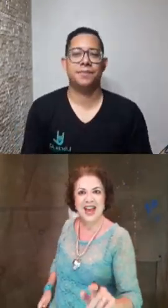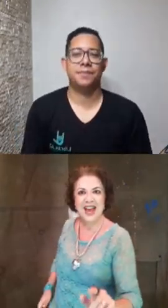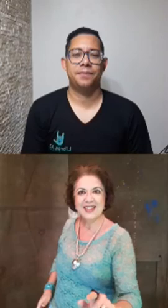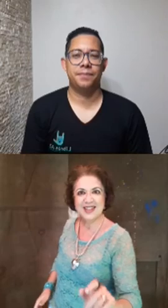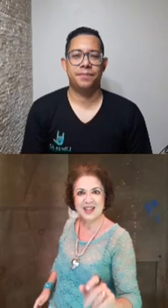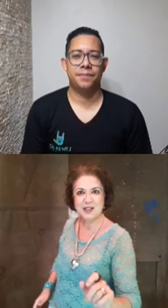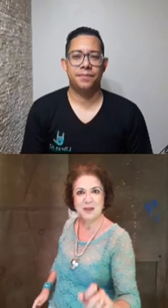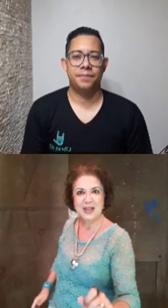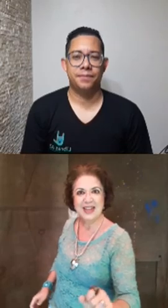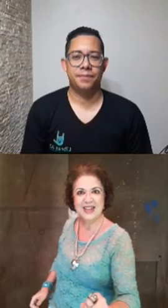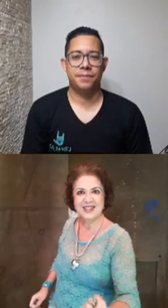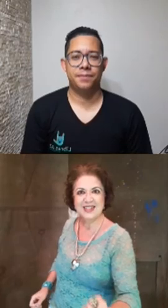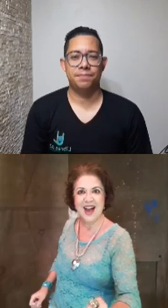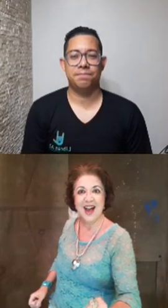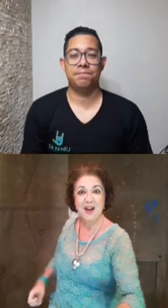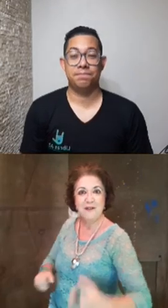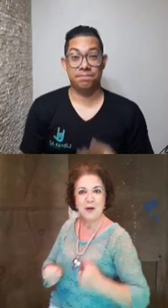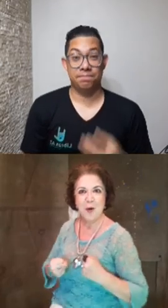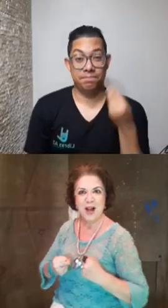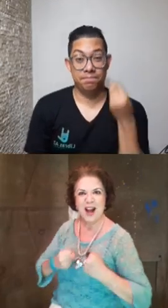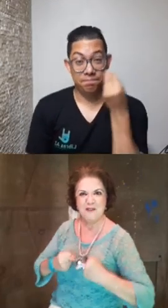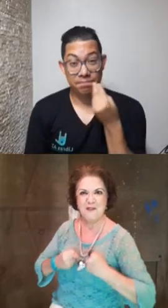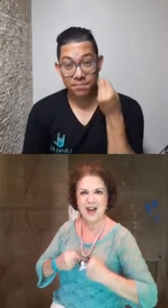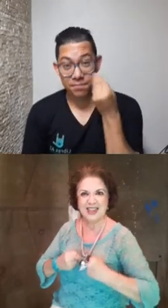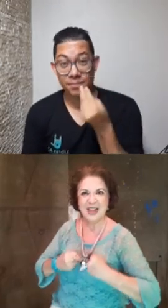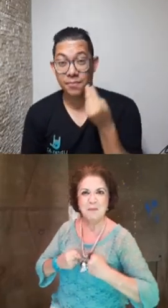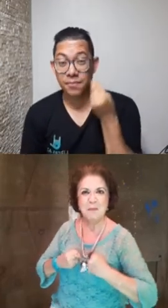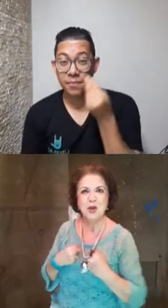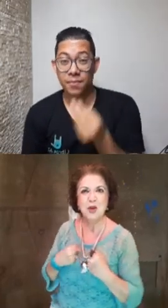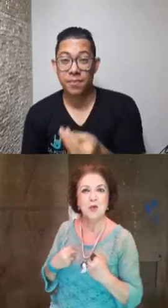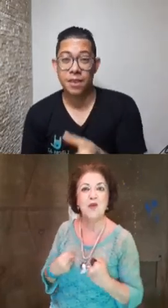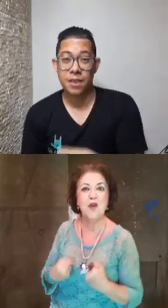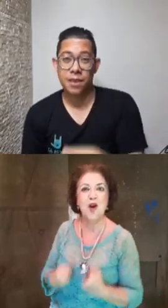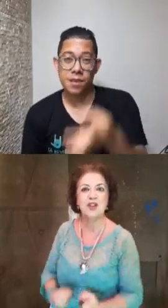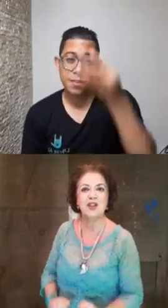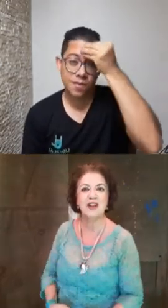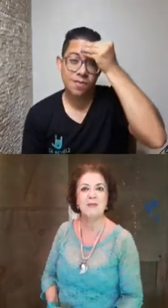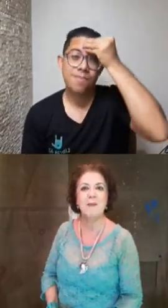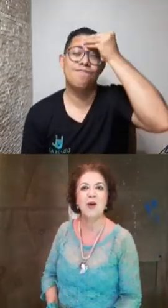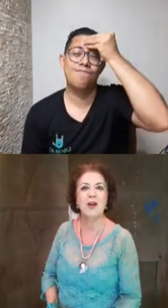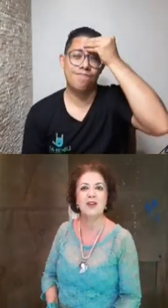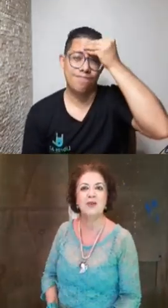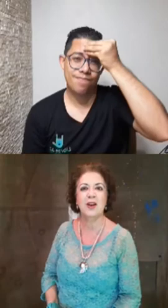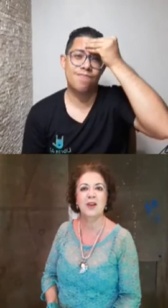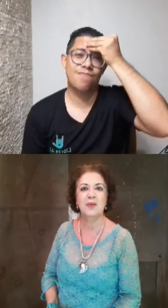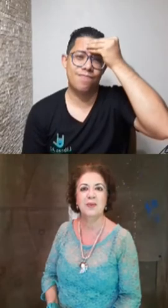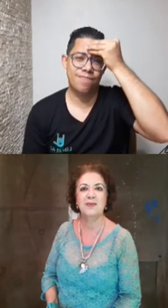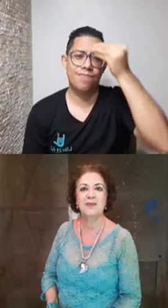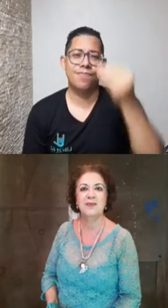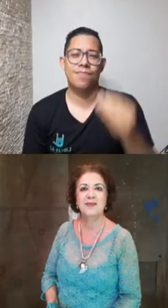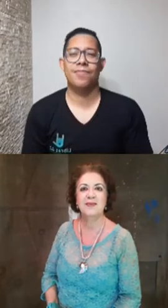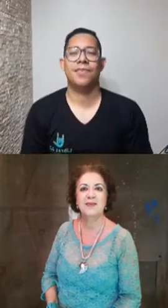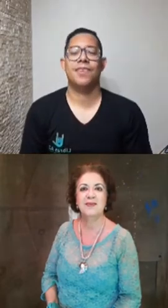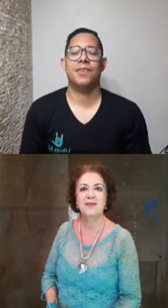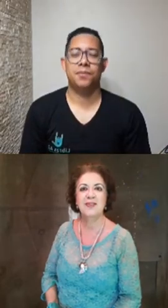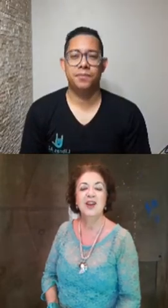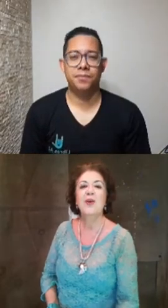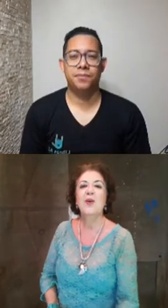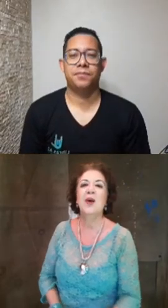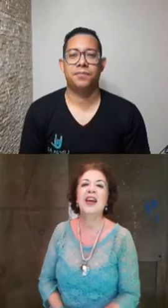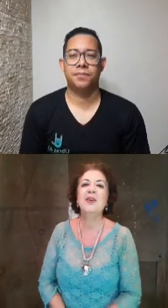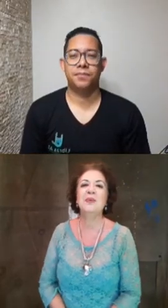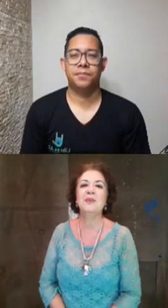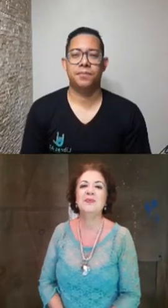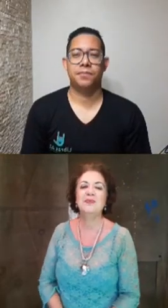E essa experiência ficou gravada muito forte na memória do rio.